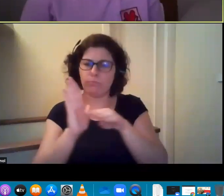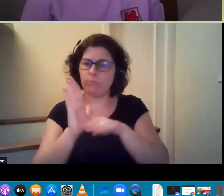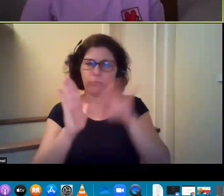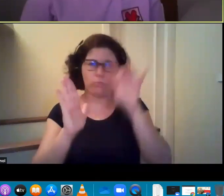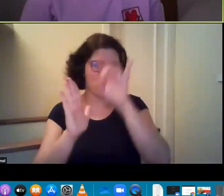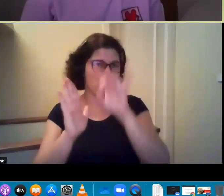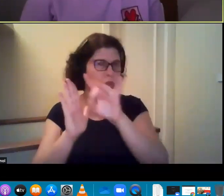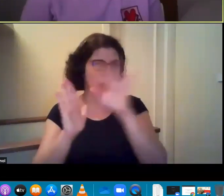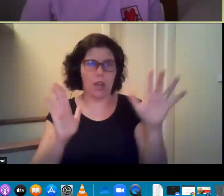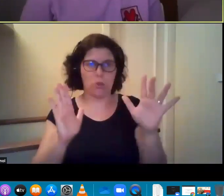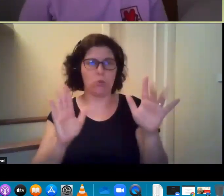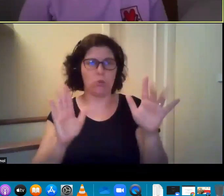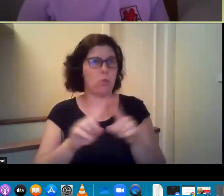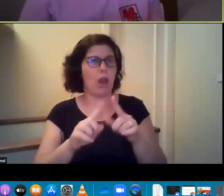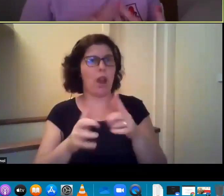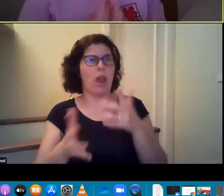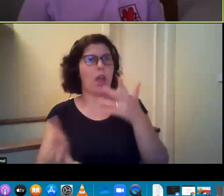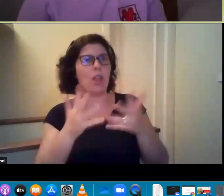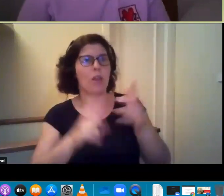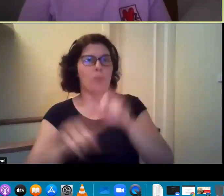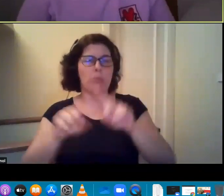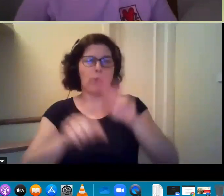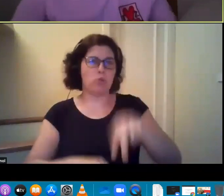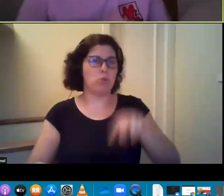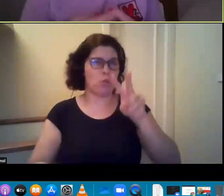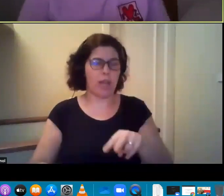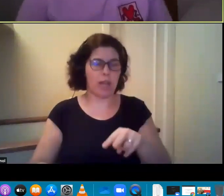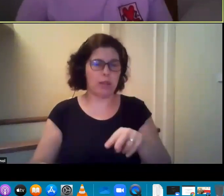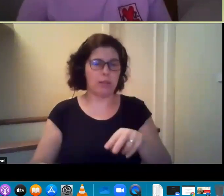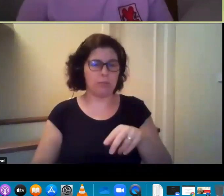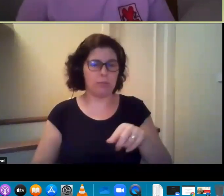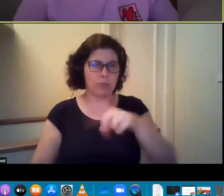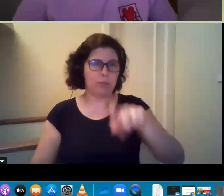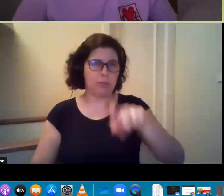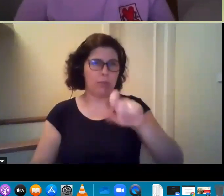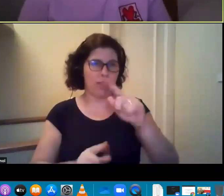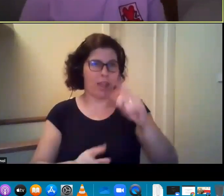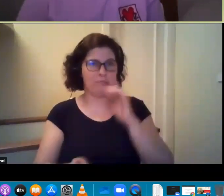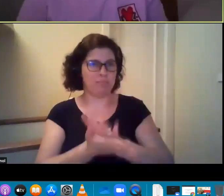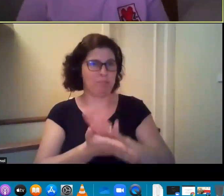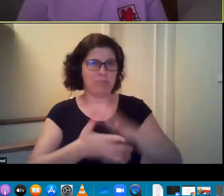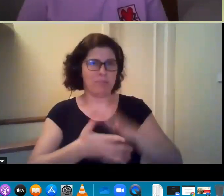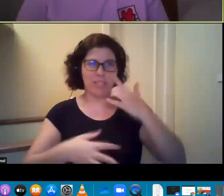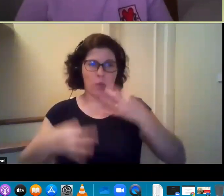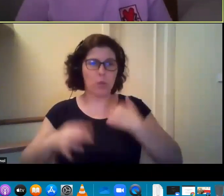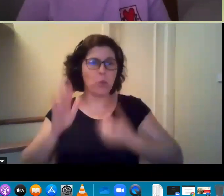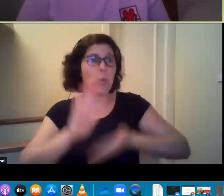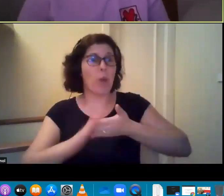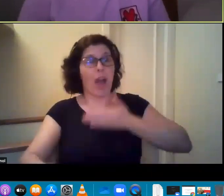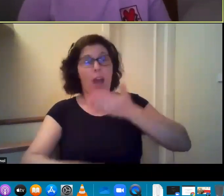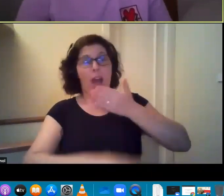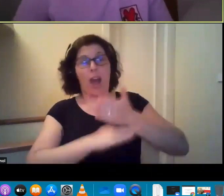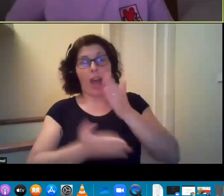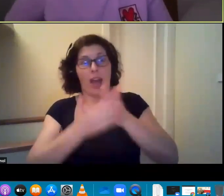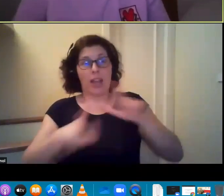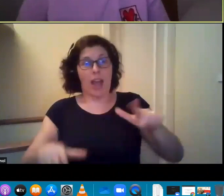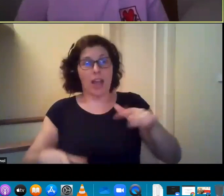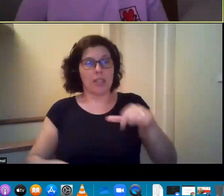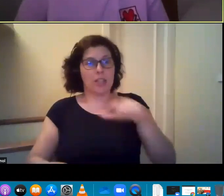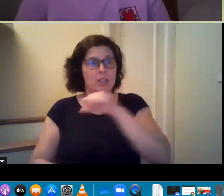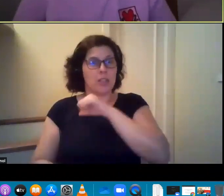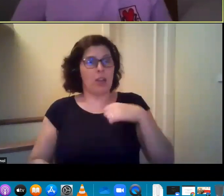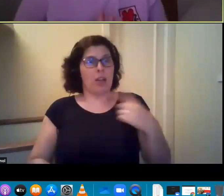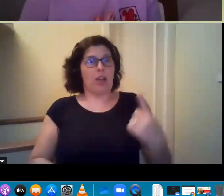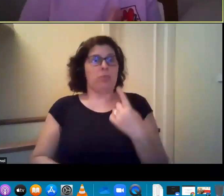habido ningún problema. Pero bueno, también para que estéis seguros que cuando os enfrentéis a una clase no vais a estar solos, sino que vais a estar a un profesional a vuestro lado